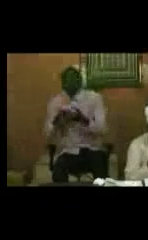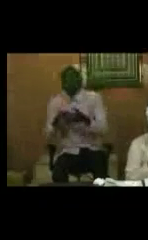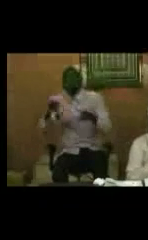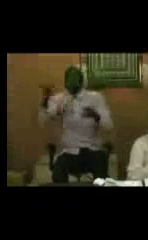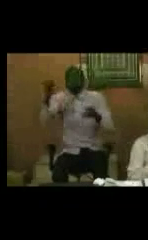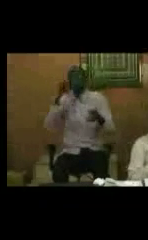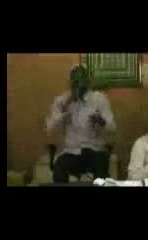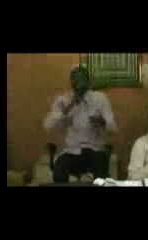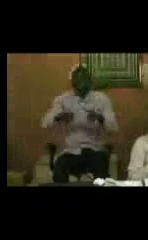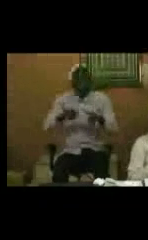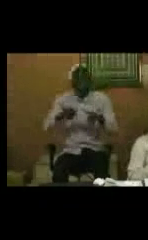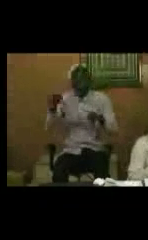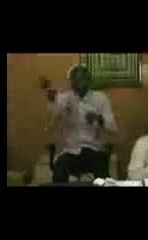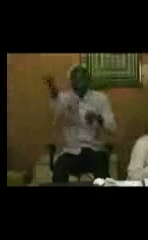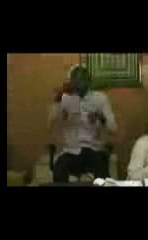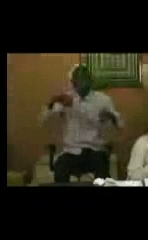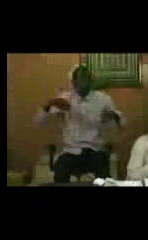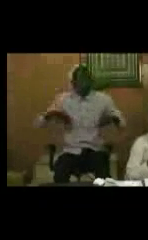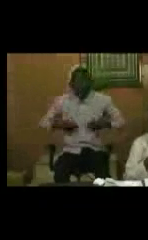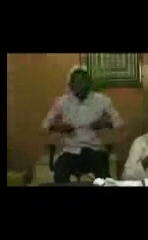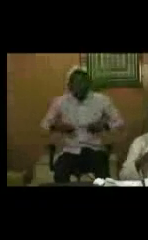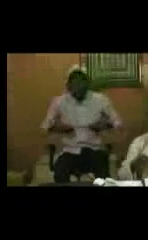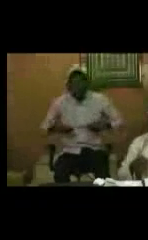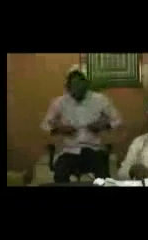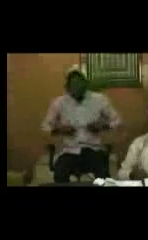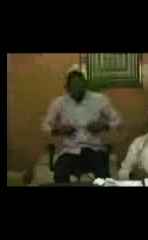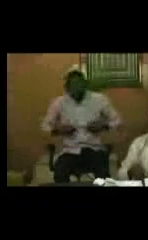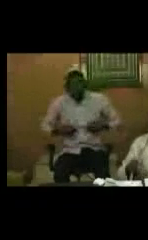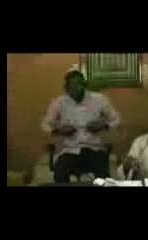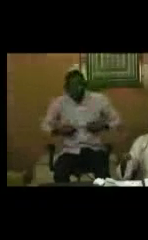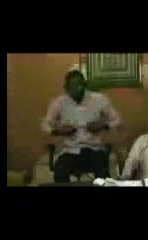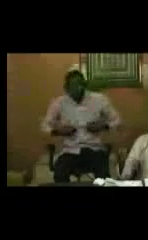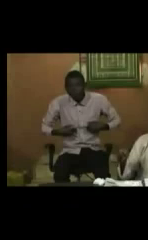tata ma je tata nso